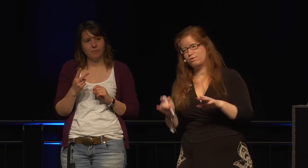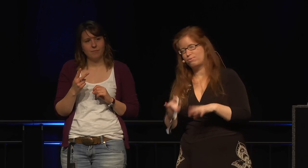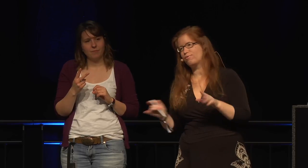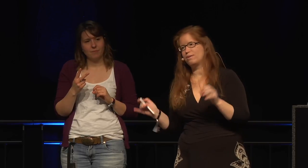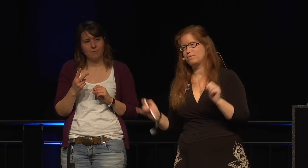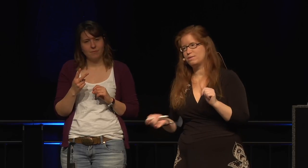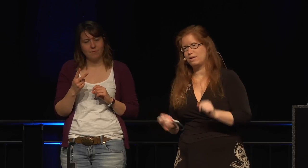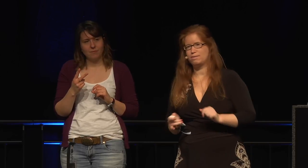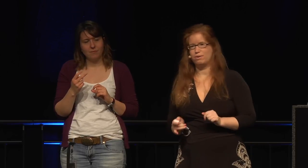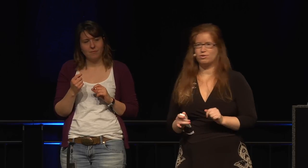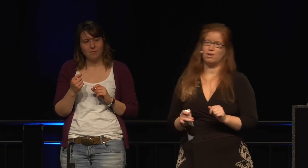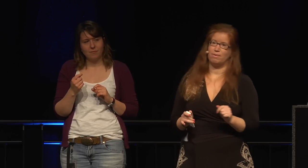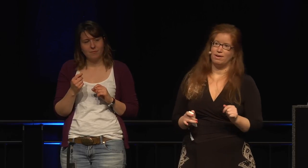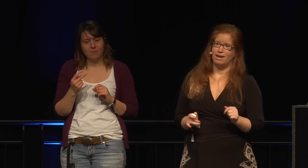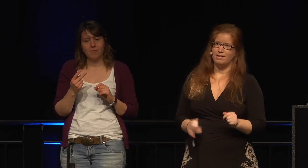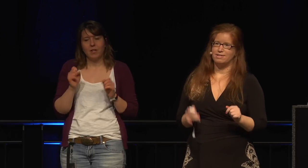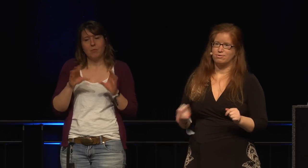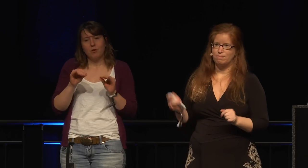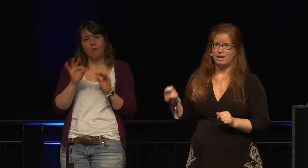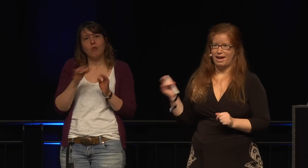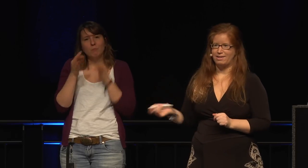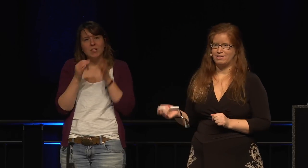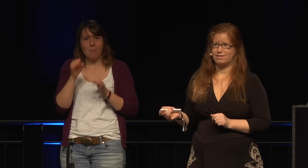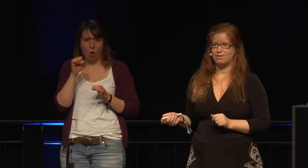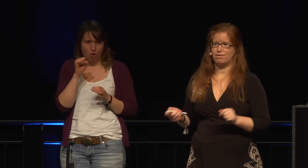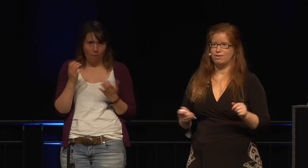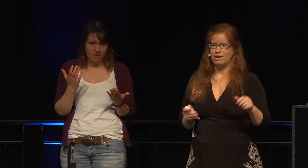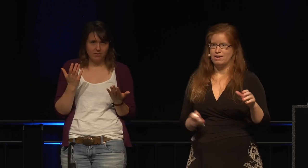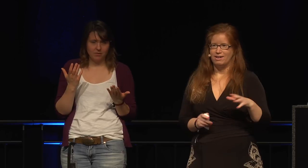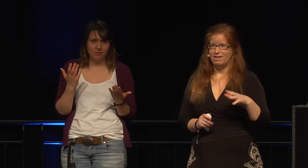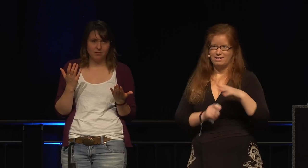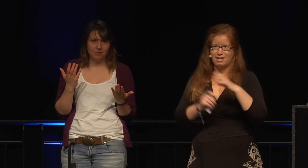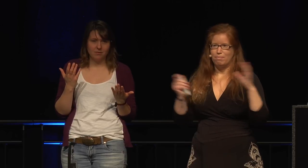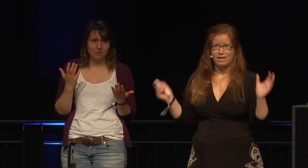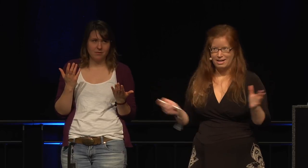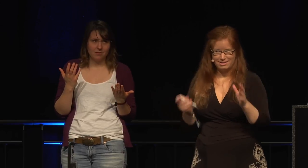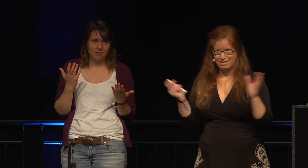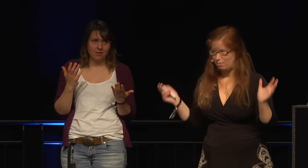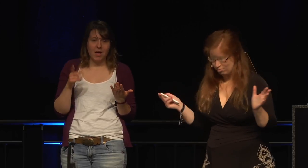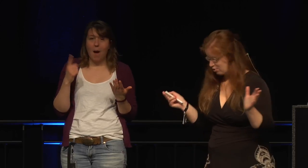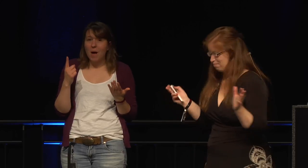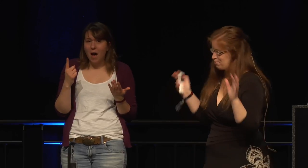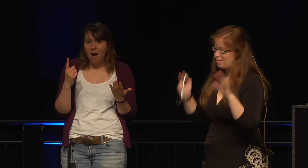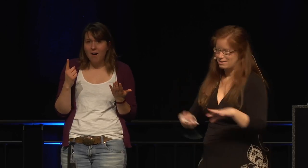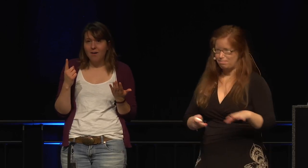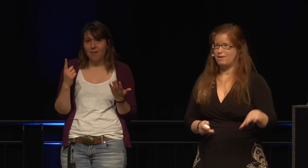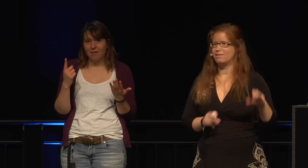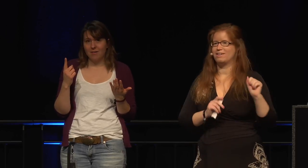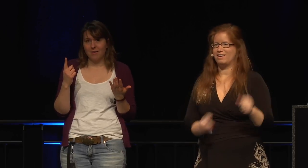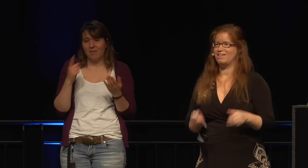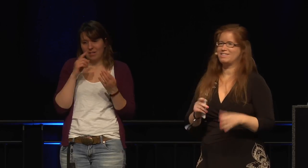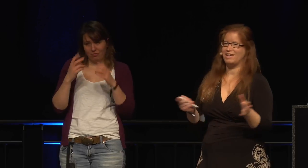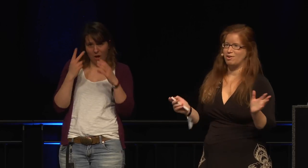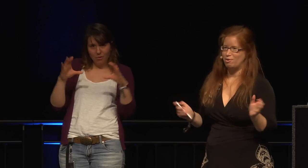que tu novia podría hacerte un programa especial de felación y podría